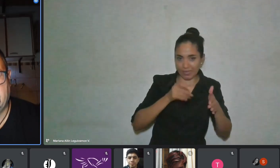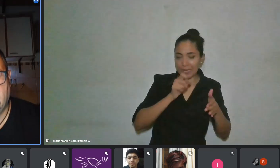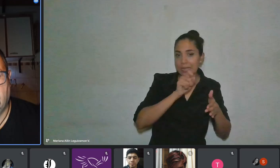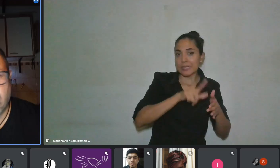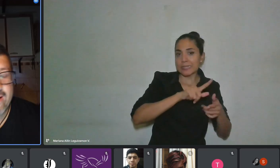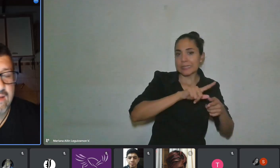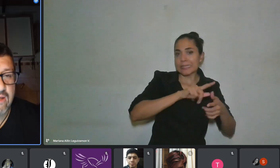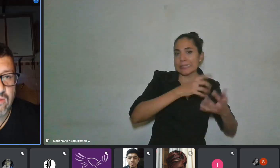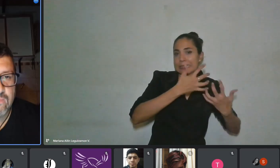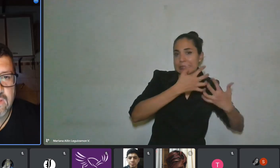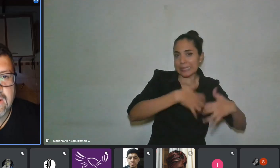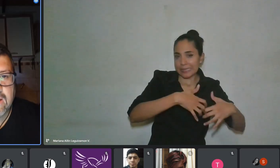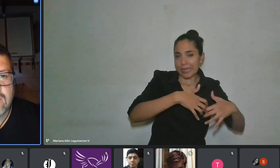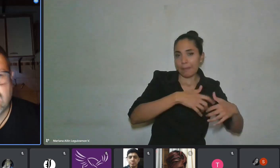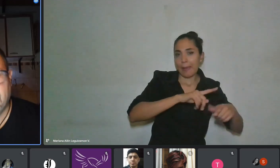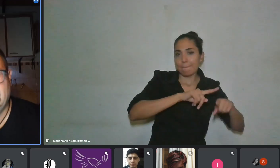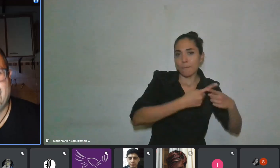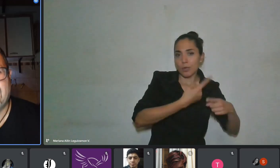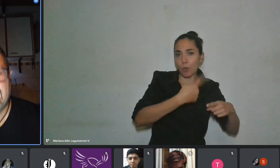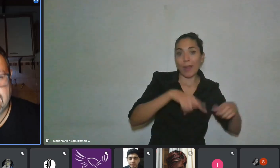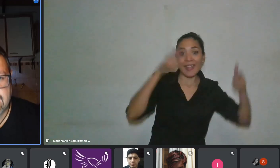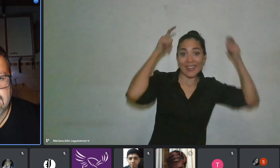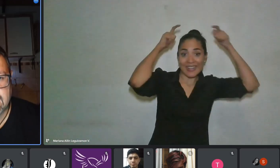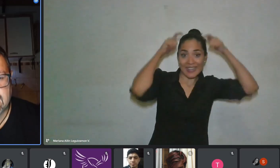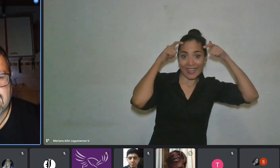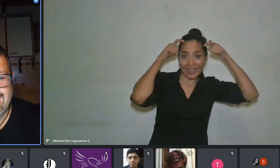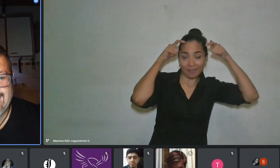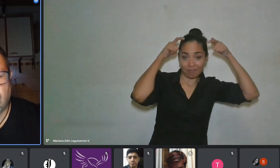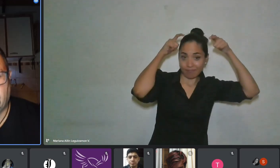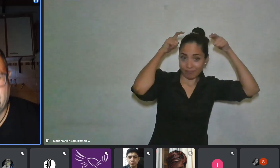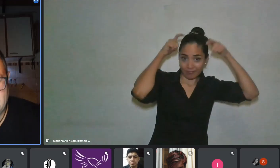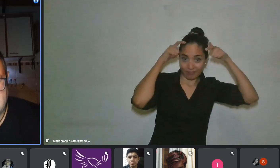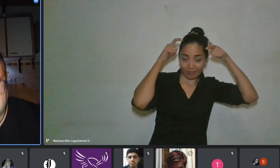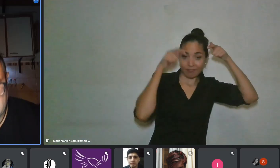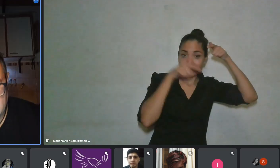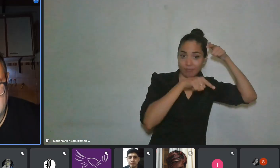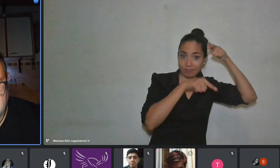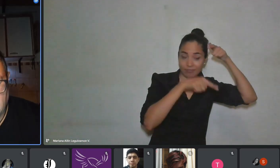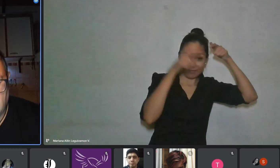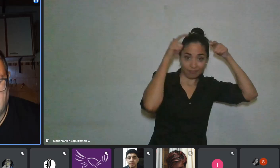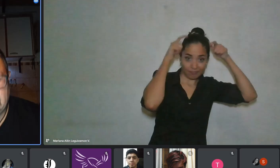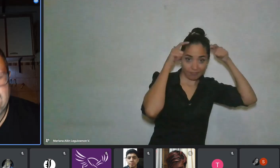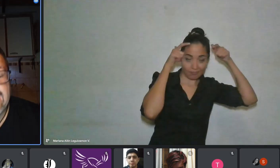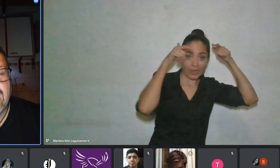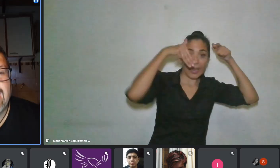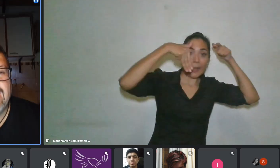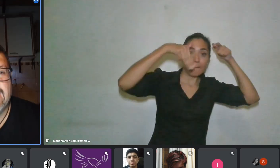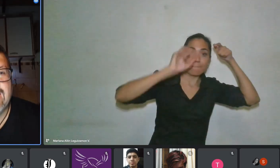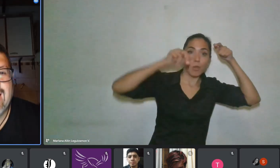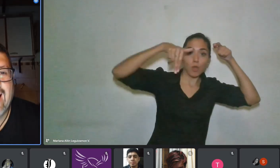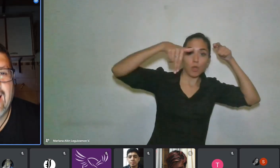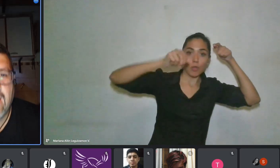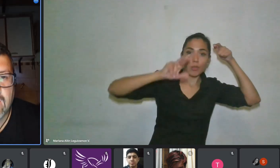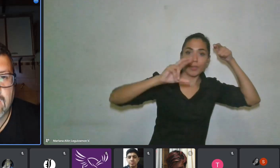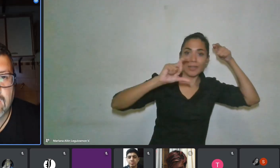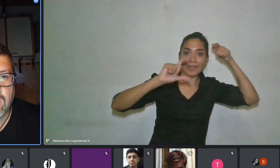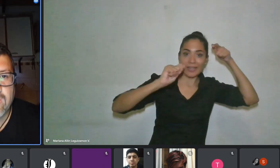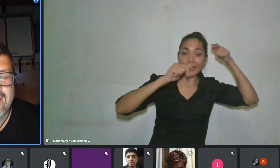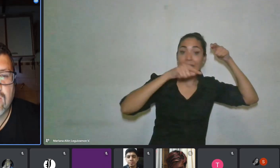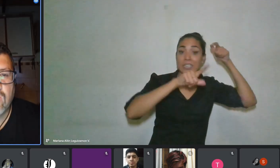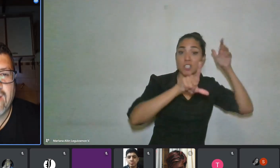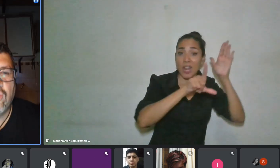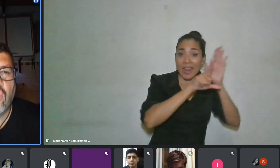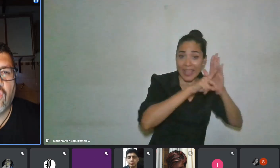era el monárquico, en donde habían reyes, que esos reyes no tenían límite legal, no